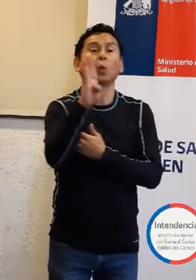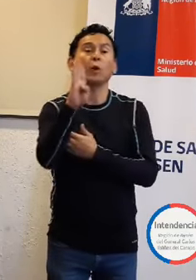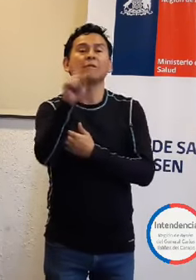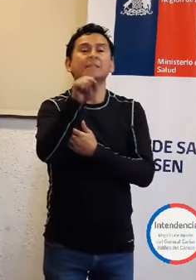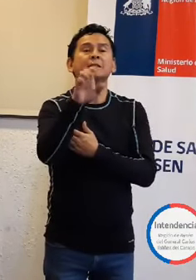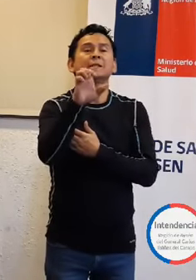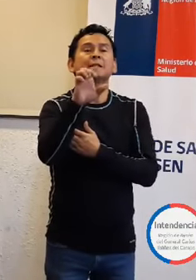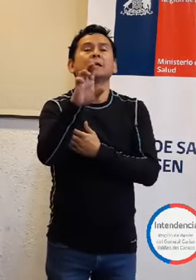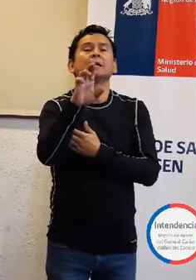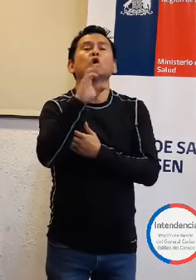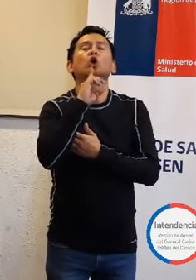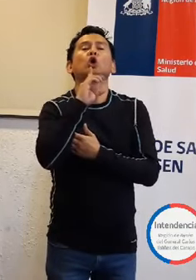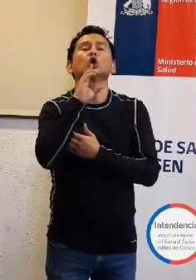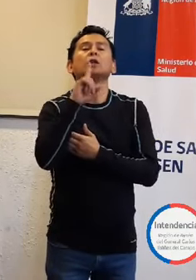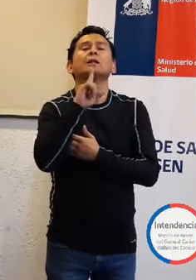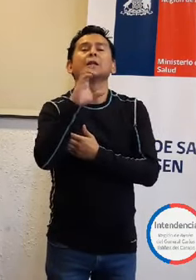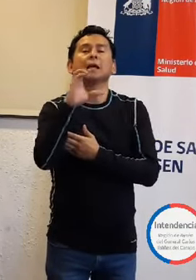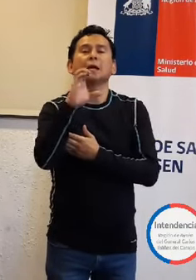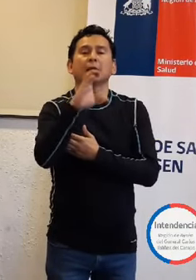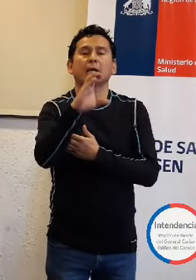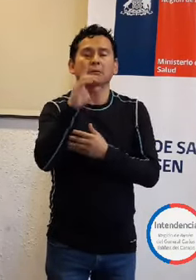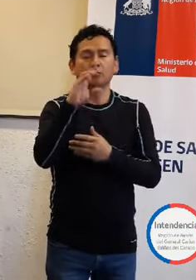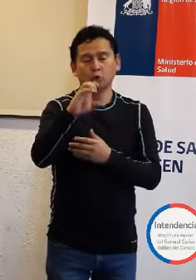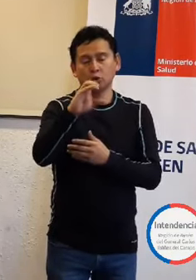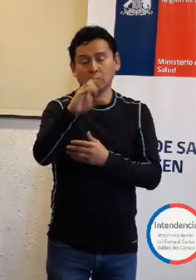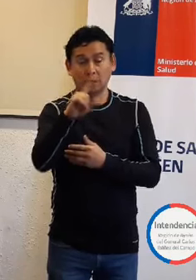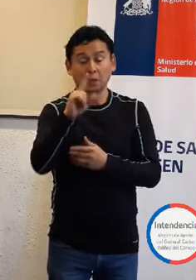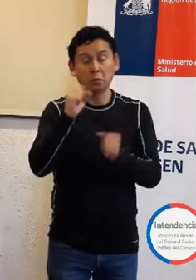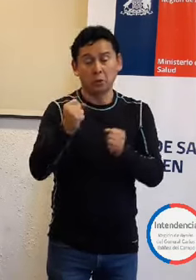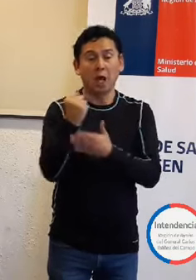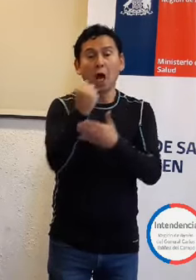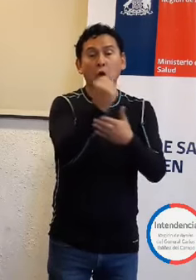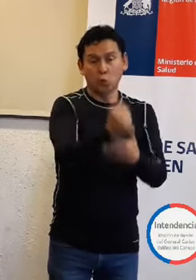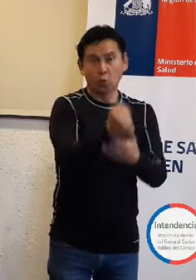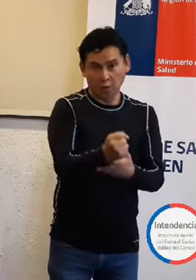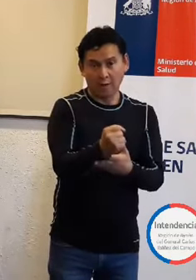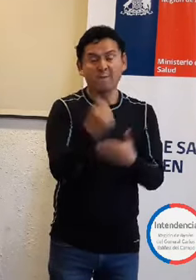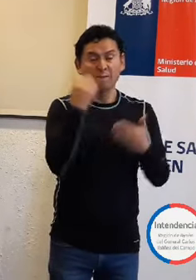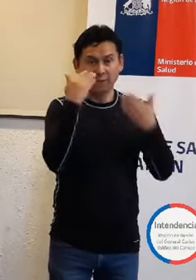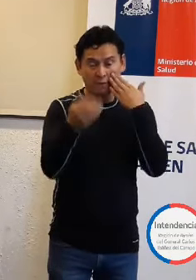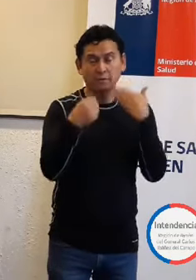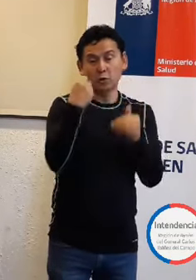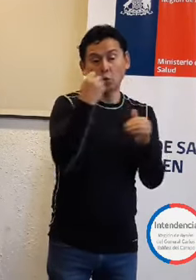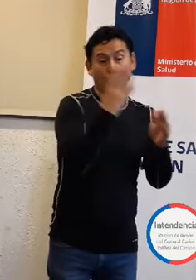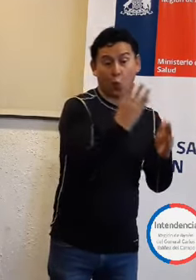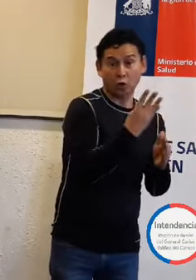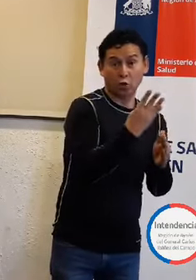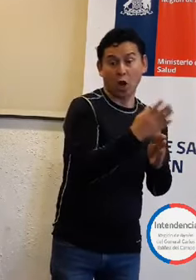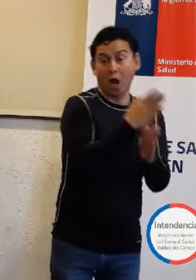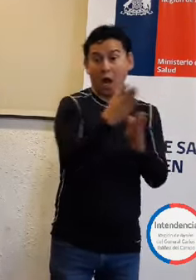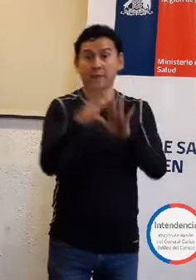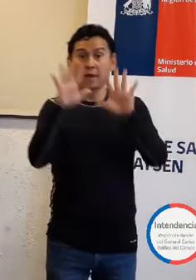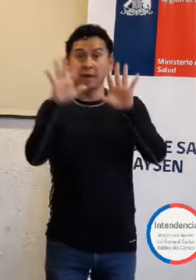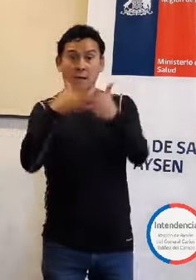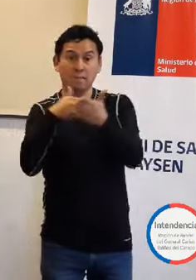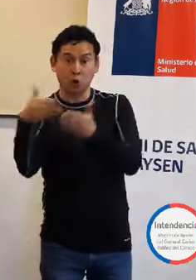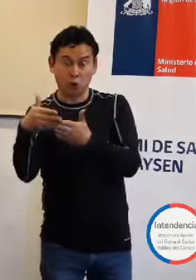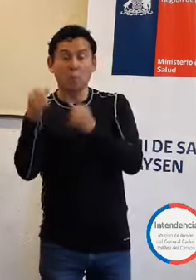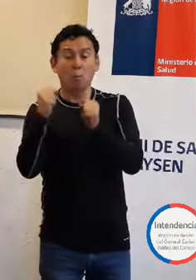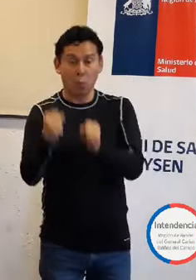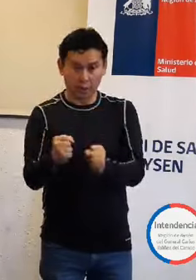.cl Esperamos poder ser una ayuda los beneficios van a ir entre los 4 y los 10 millones de pesos a los cuales